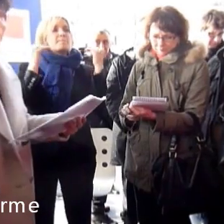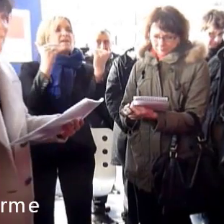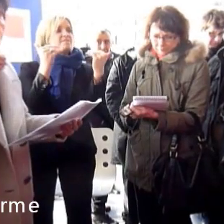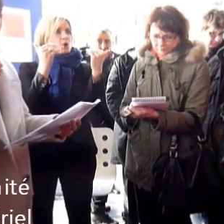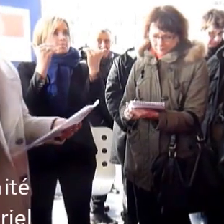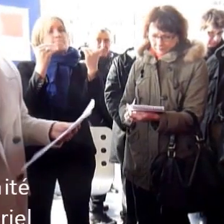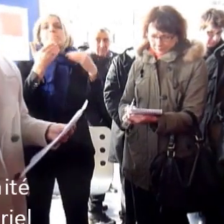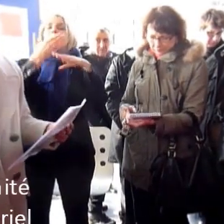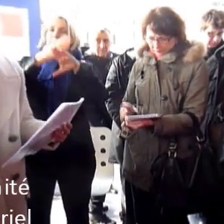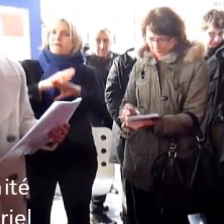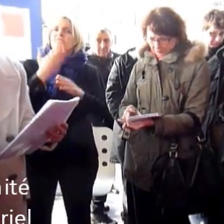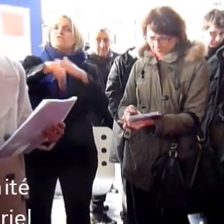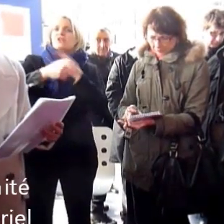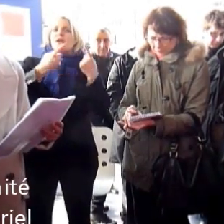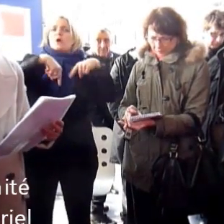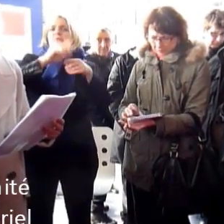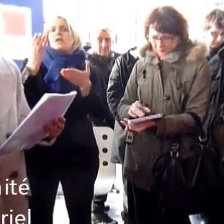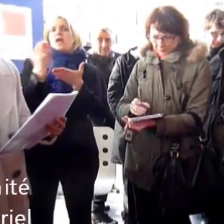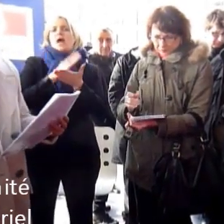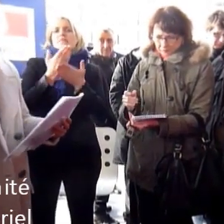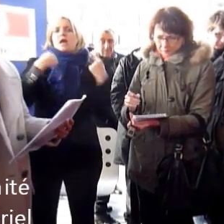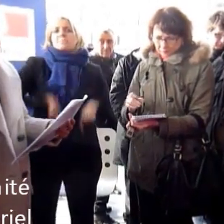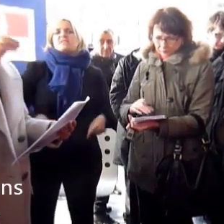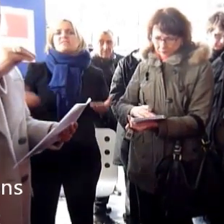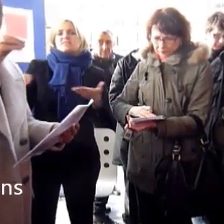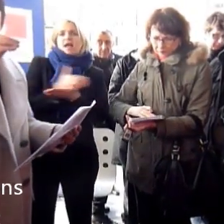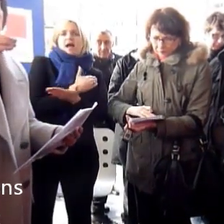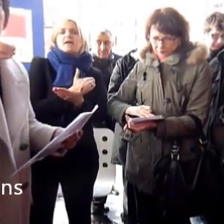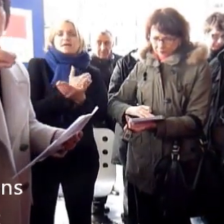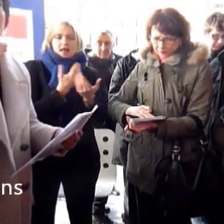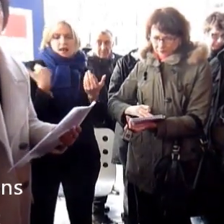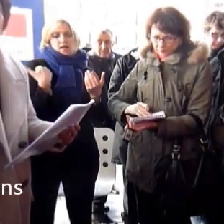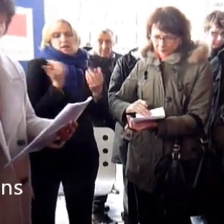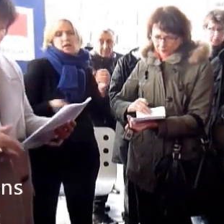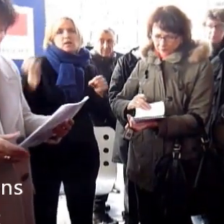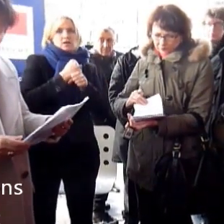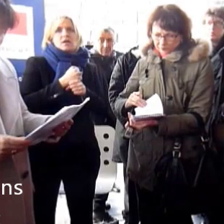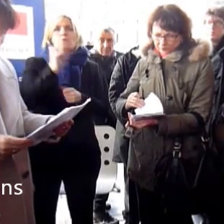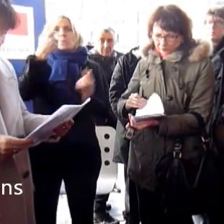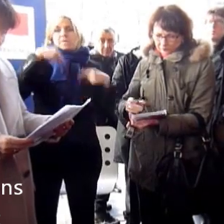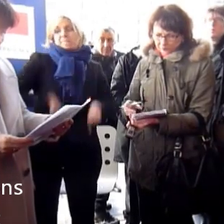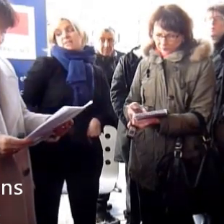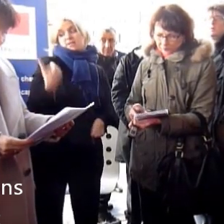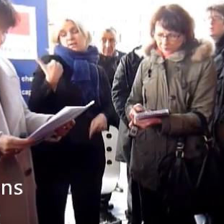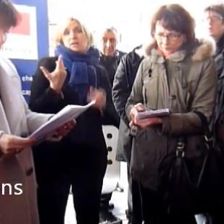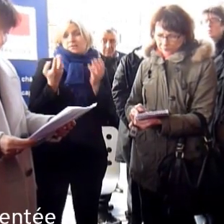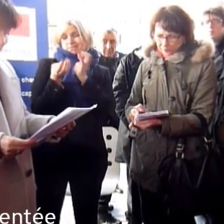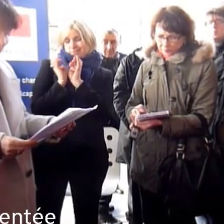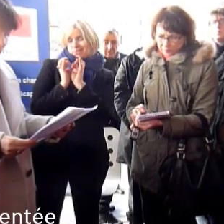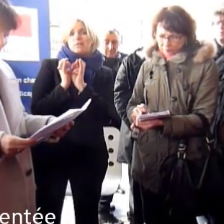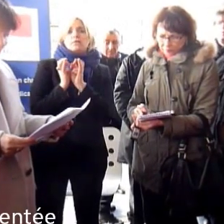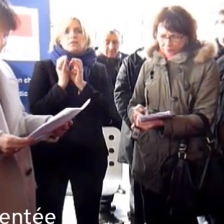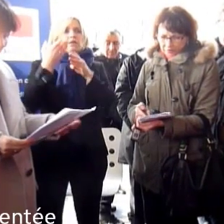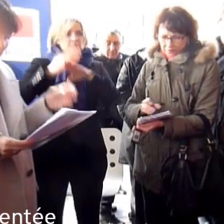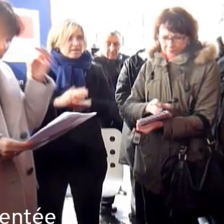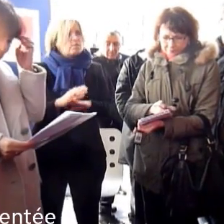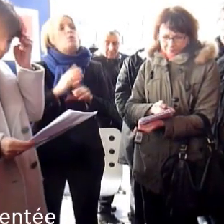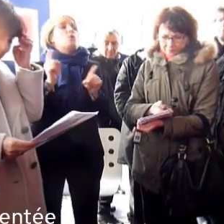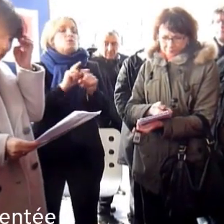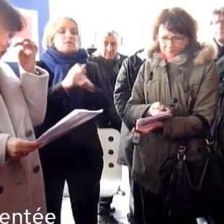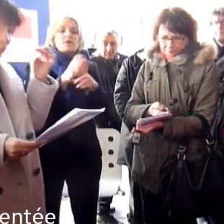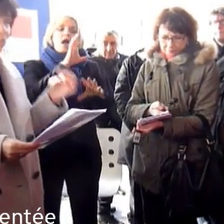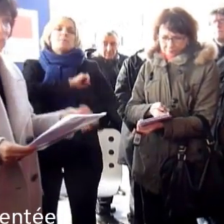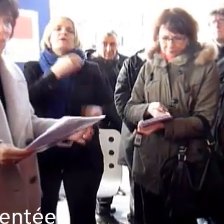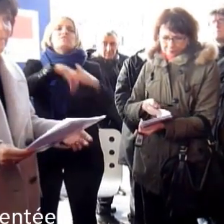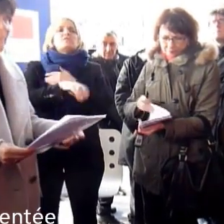elle est prévue dans le comité interministériel sur les urgences que nous venons de faire avec le Premier ministre, et elle est